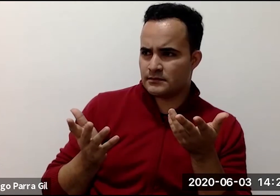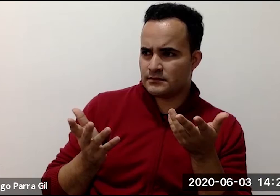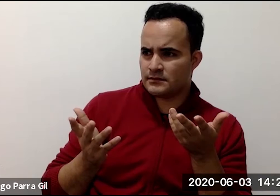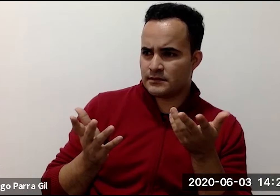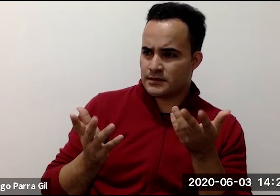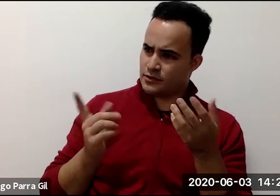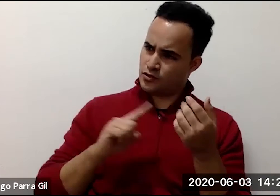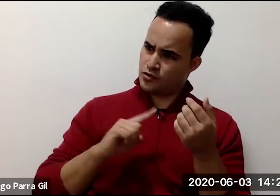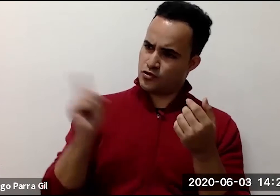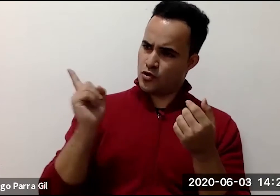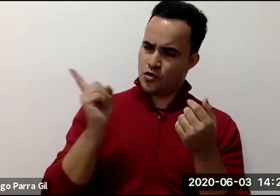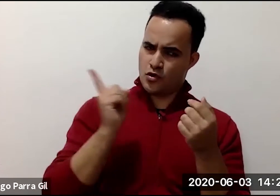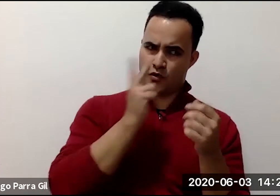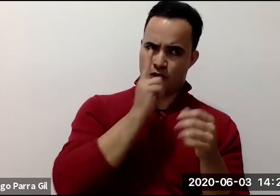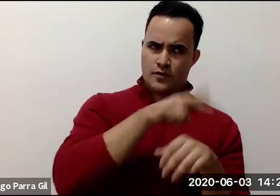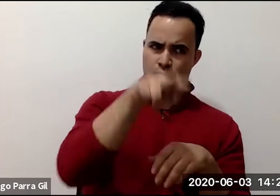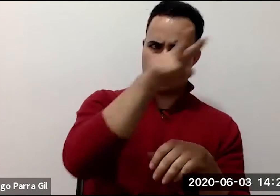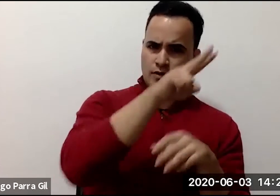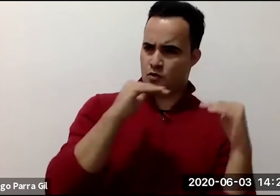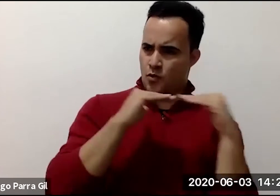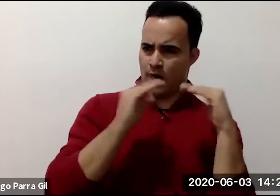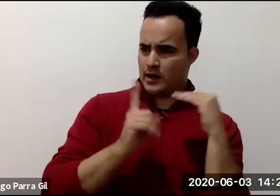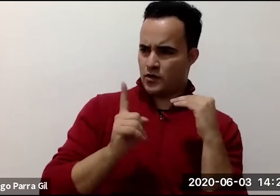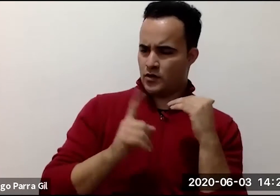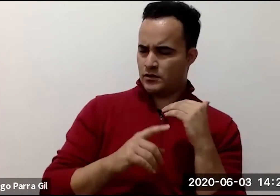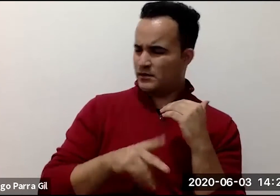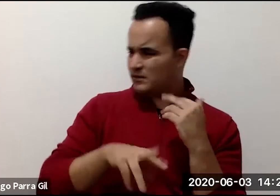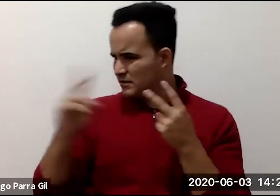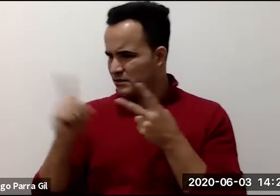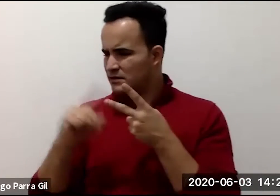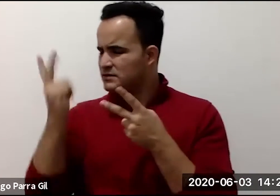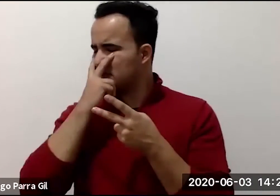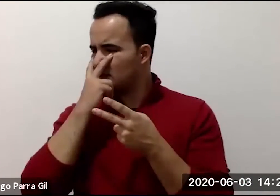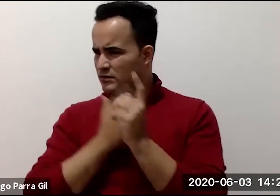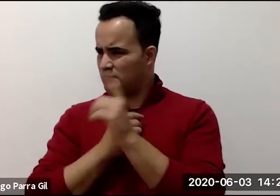los que ven, pero tampoco perteneces a los que no ven, ¿no? Entonces